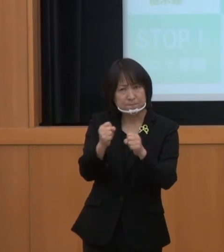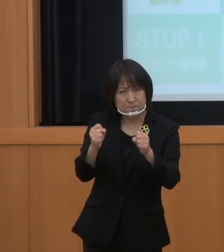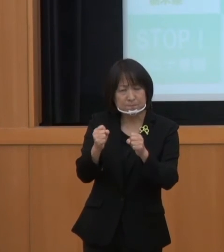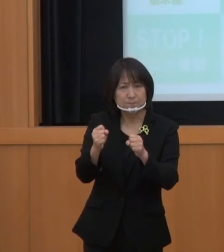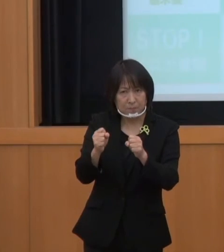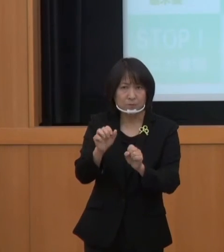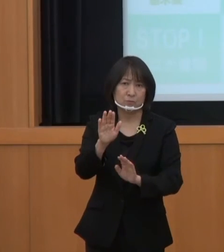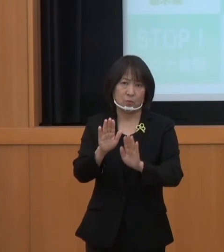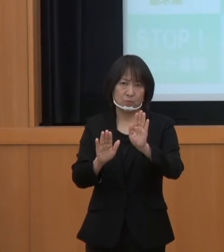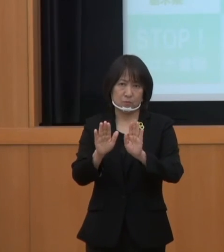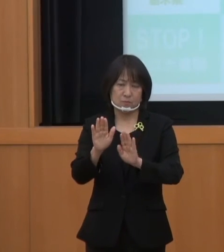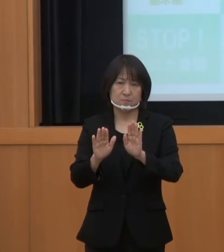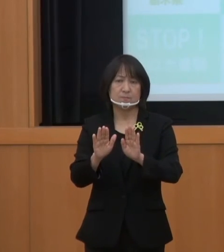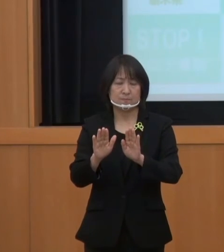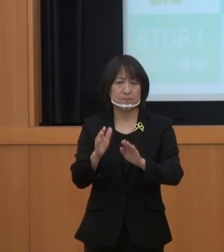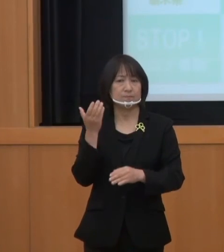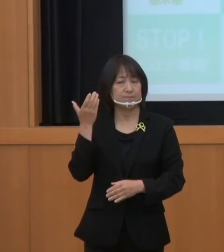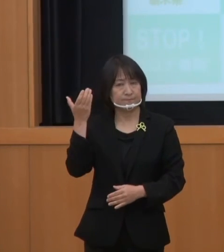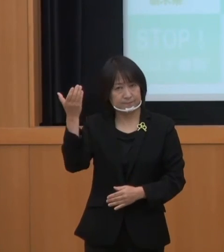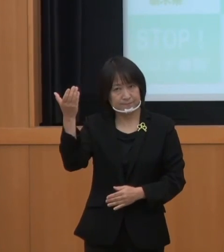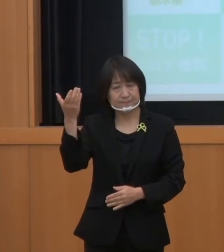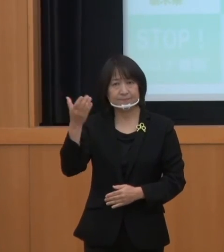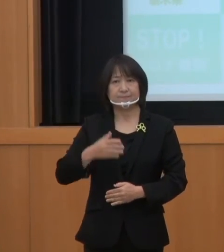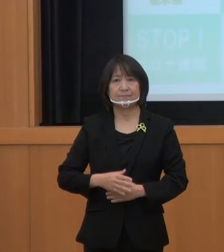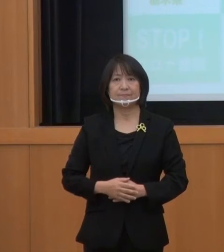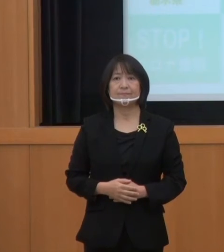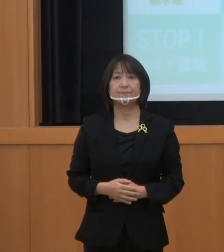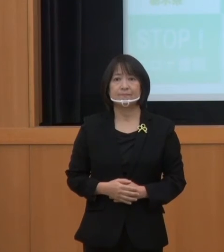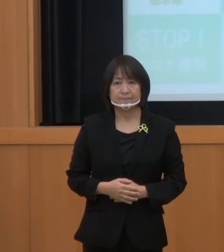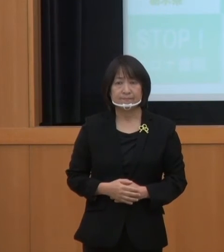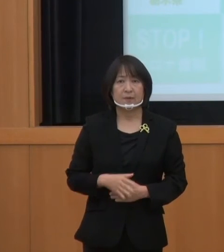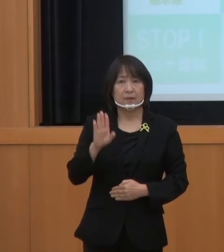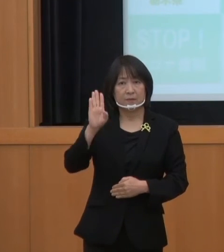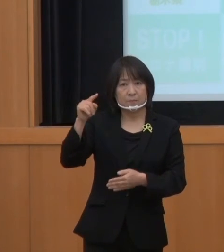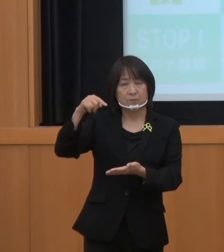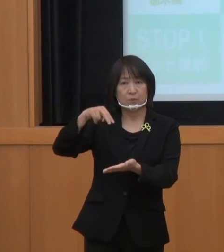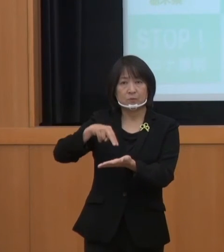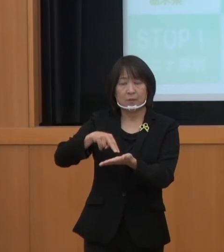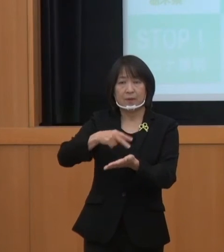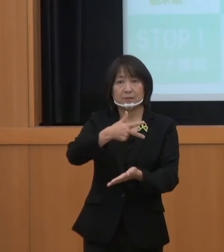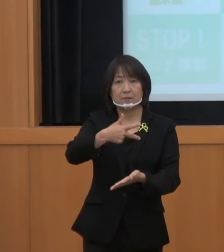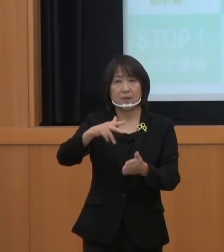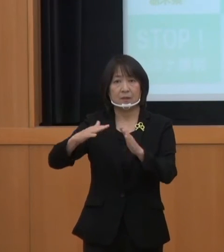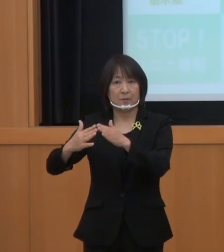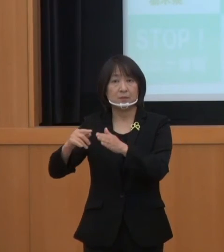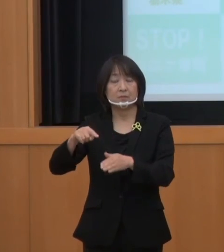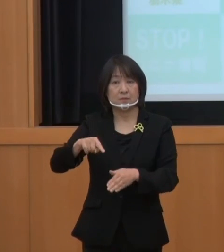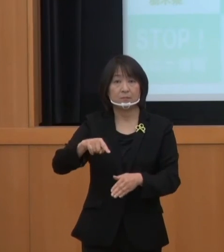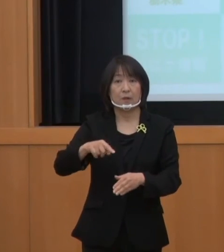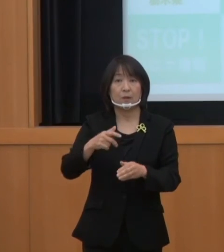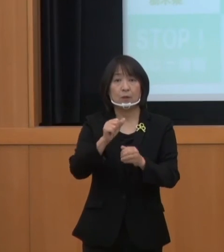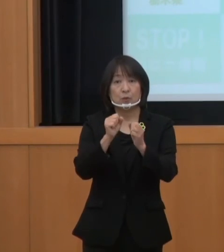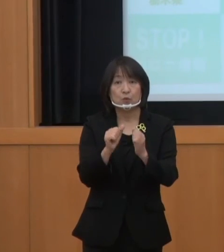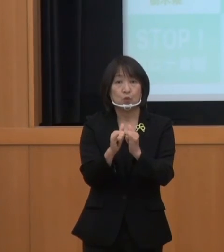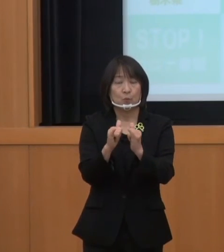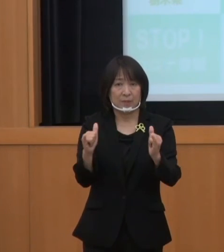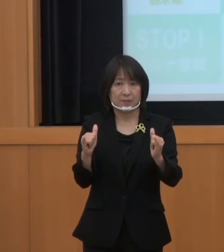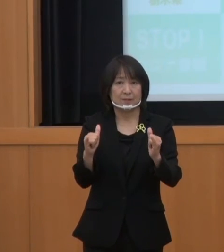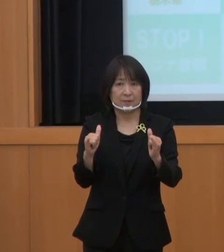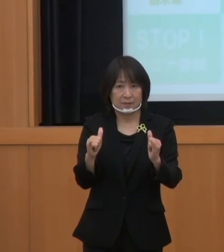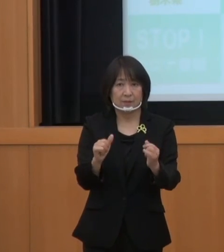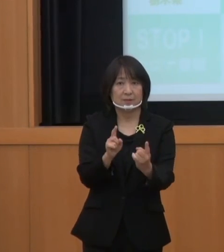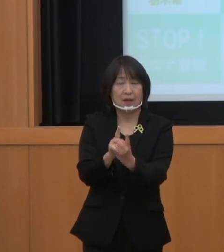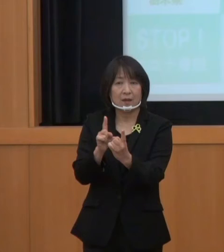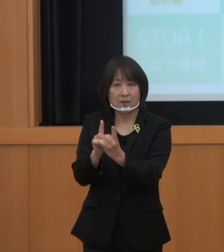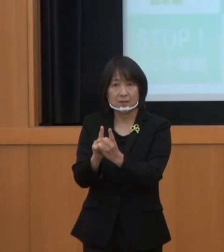じているものと推察されます。県としては、市町から住民への接種券の